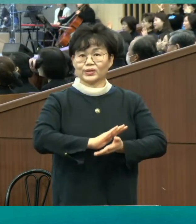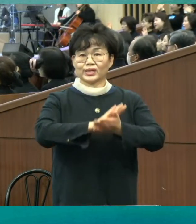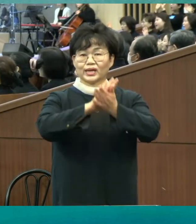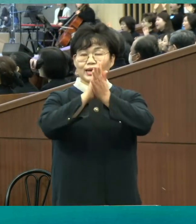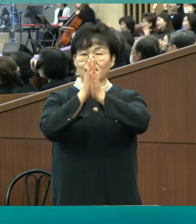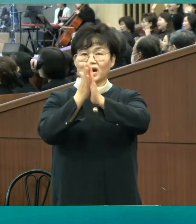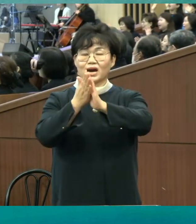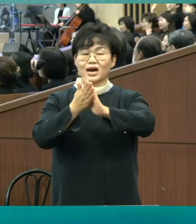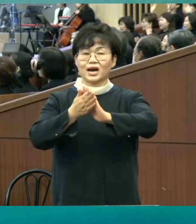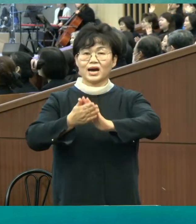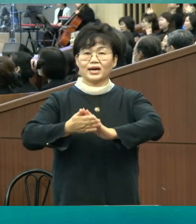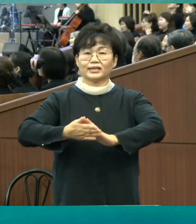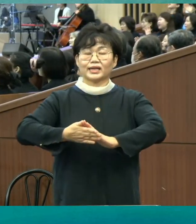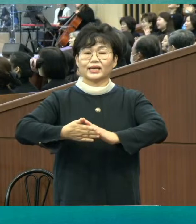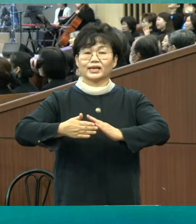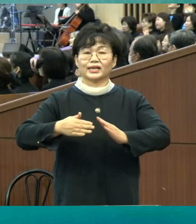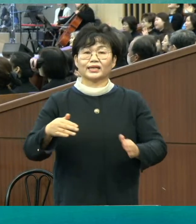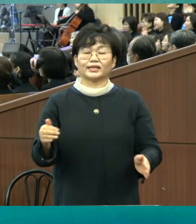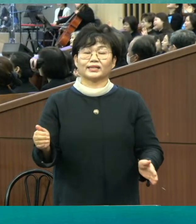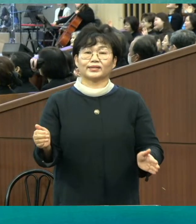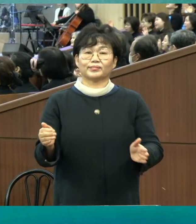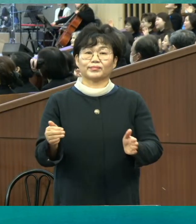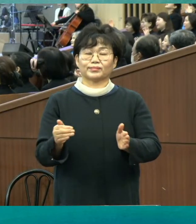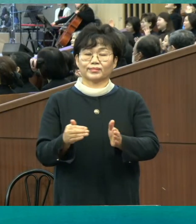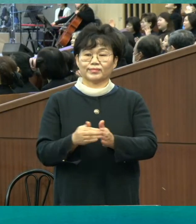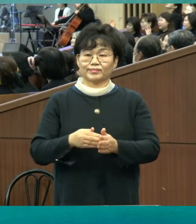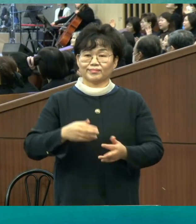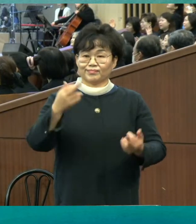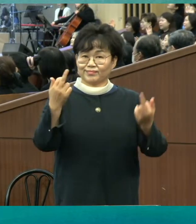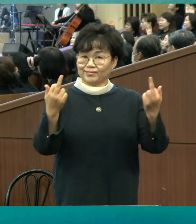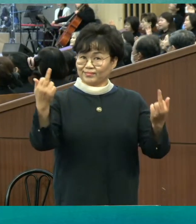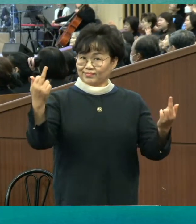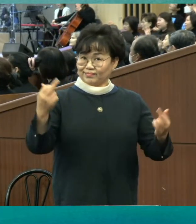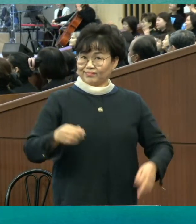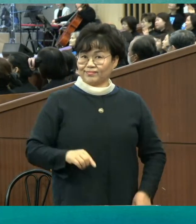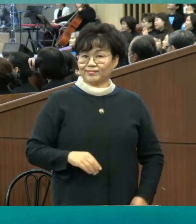새롭게 하네 우리 형제들이 고백하실까요? 자유하네